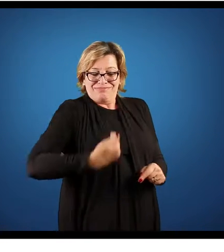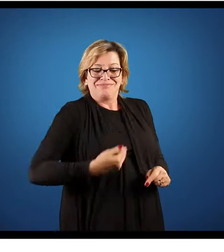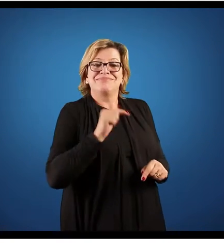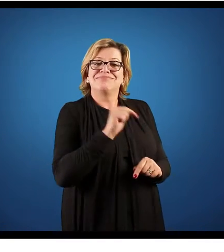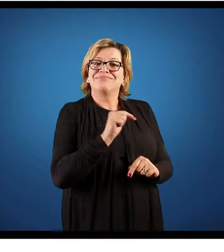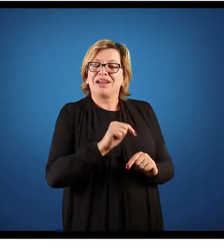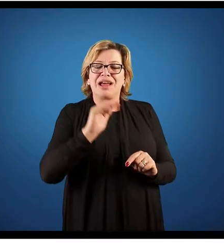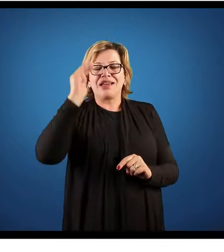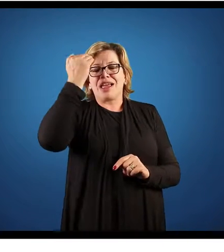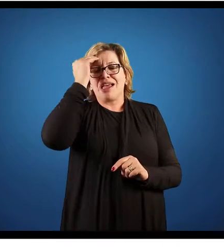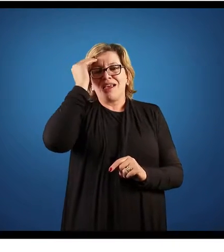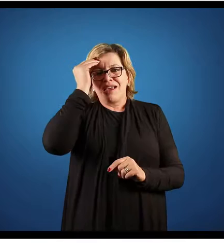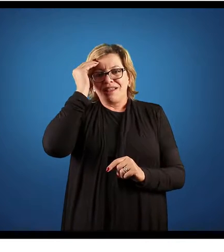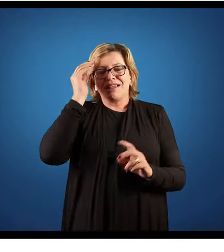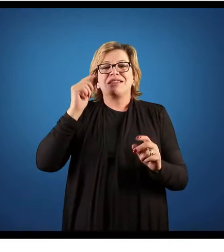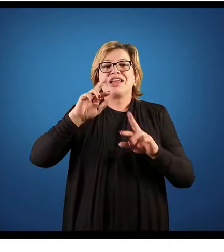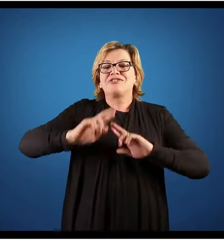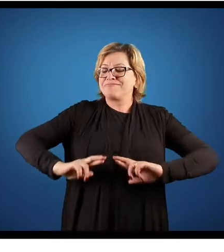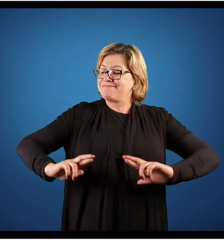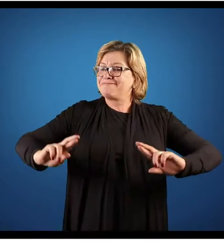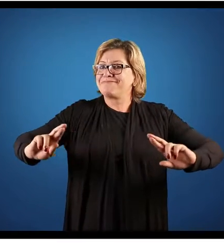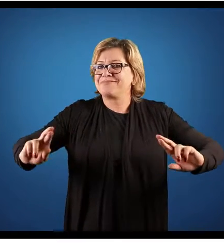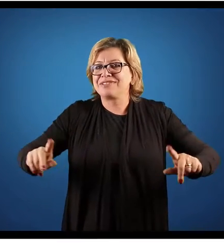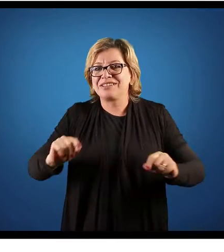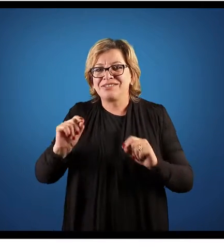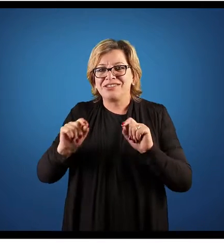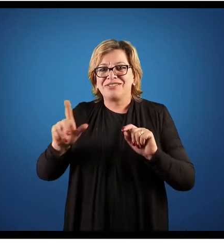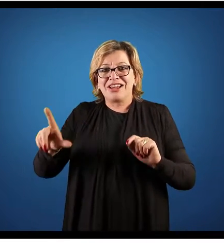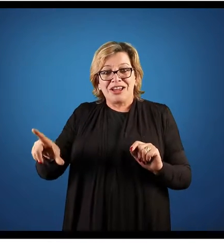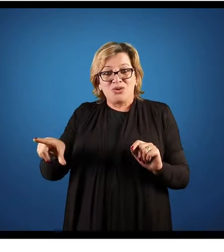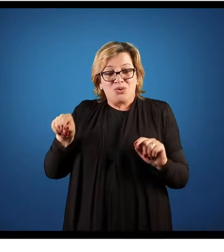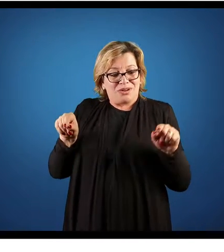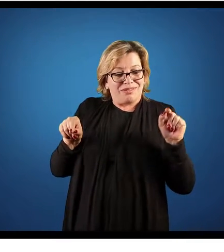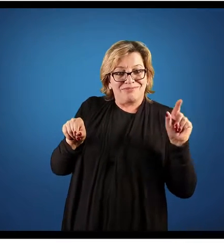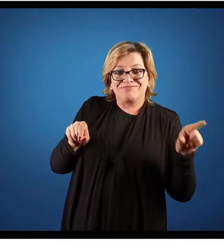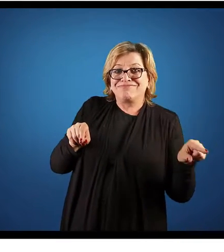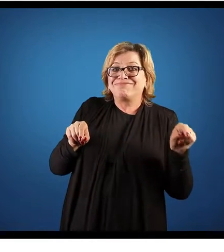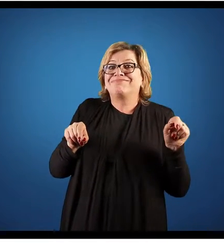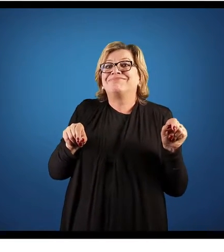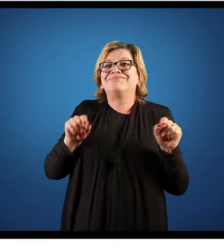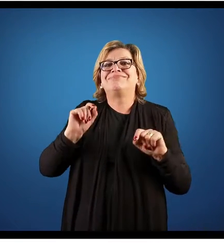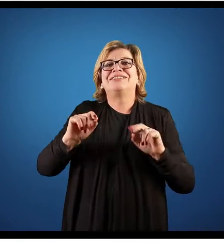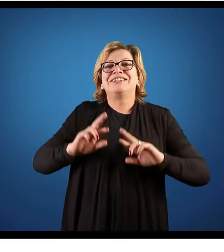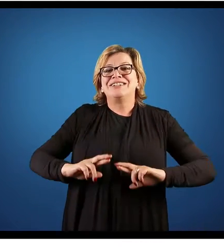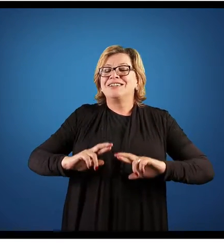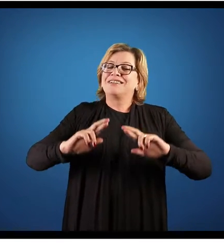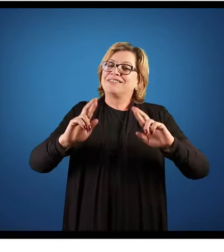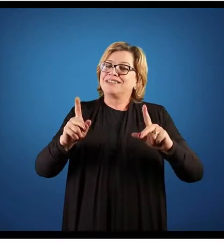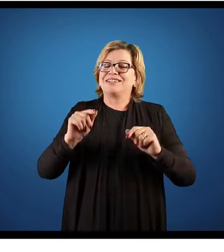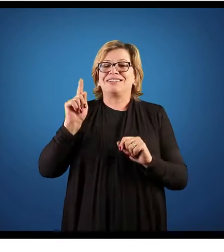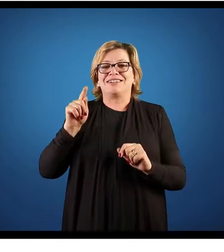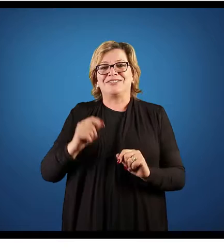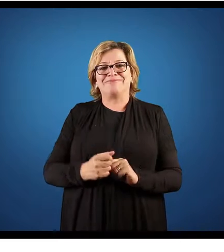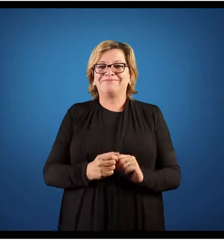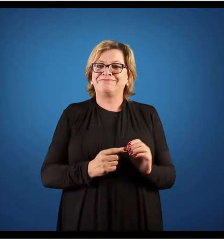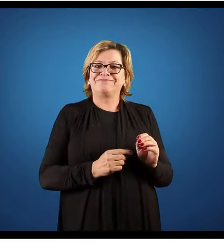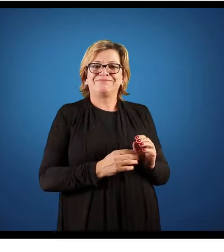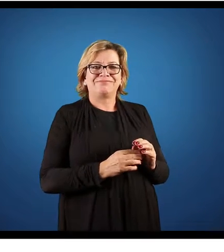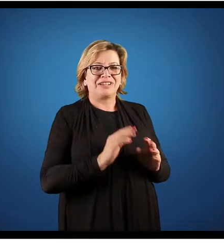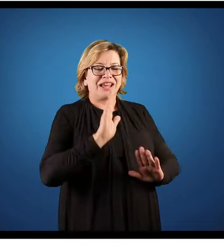as diferenças nem quando a gente vai tomar uma decisão é no setor público e no setor privado